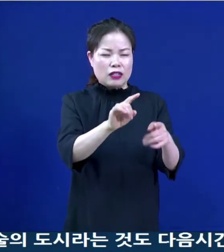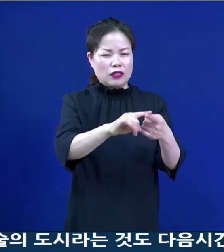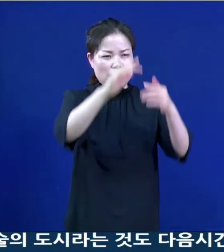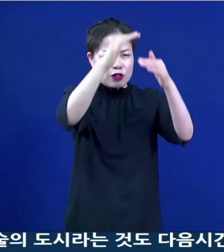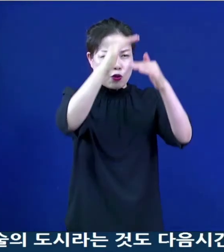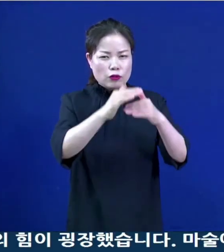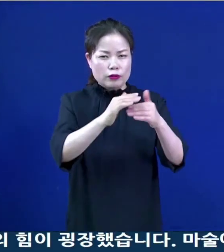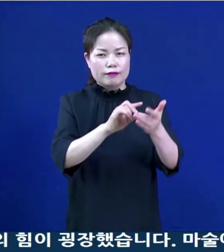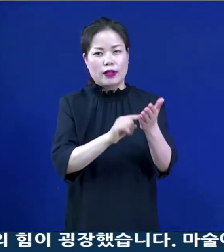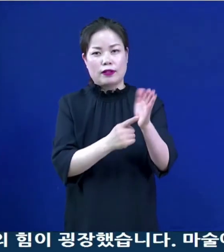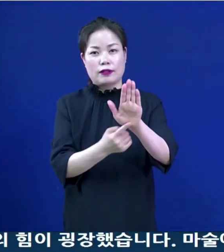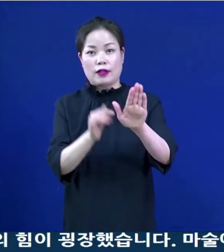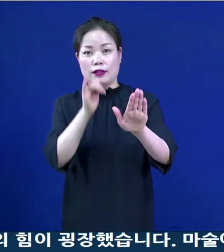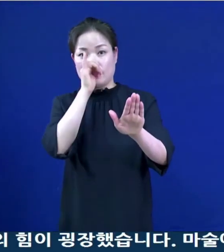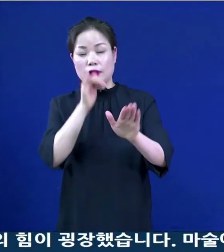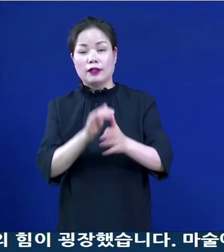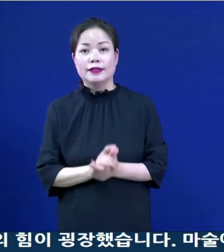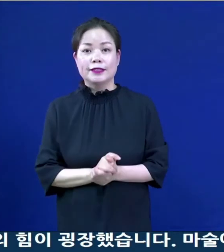그런 뜻입니다.